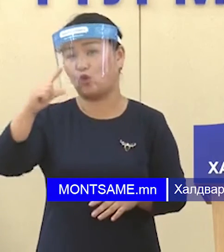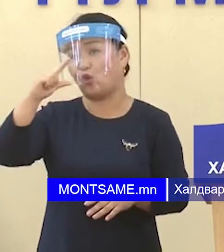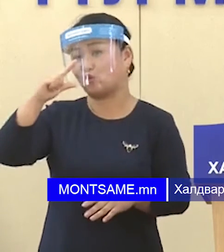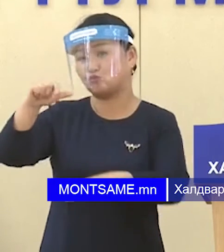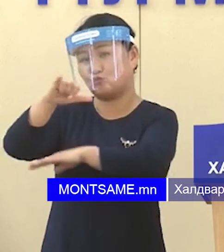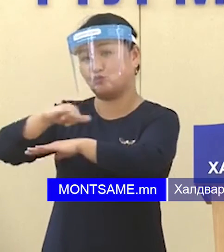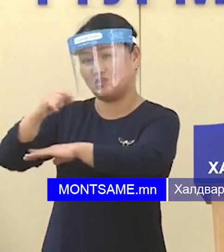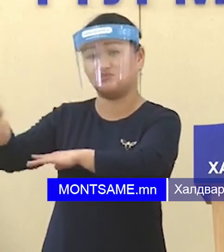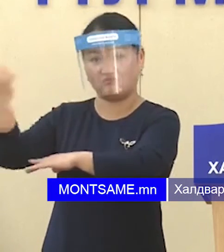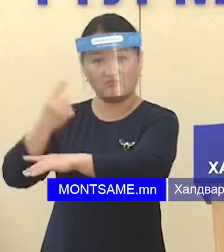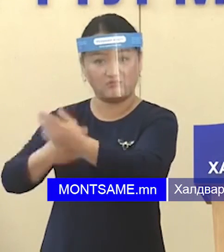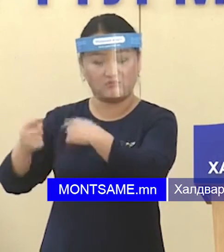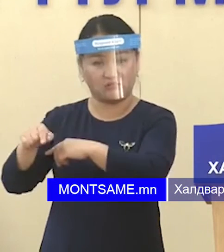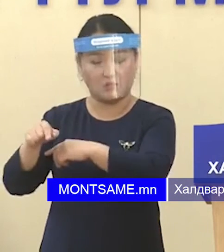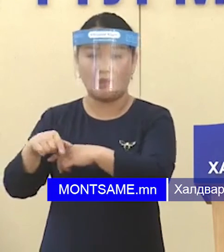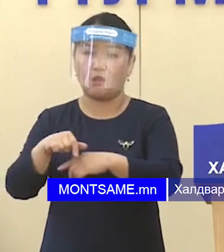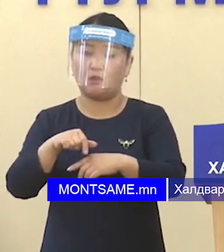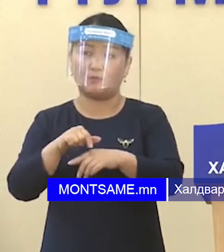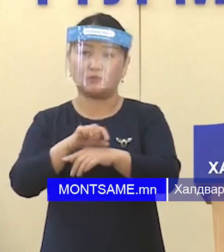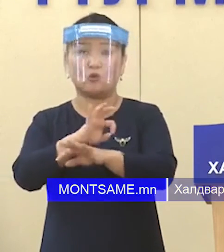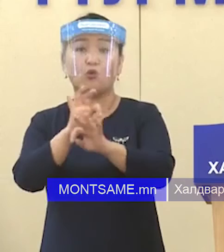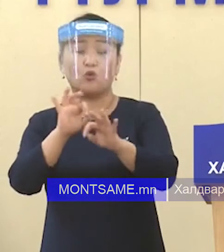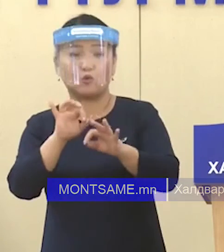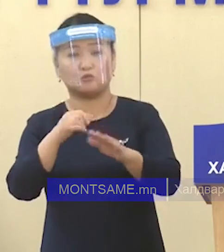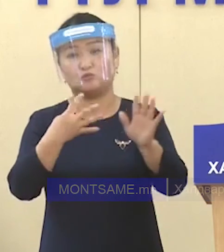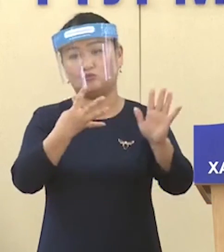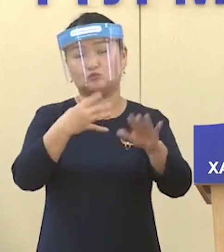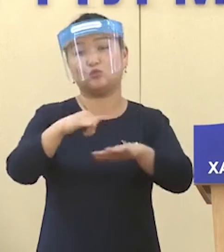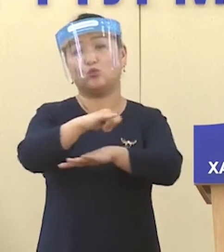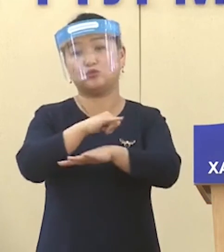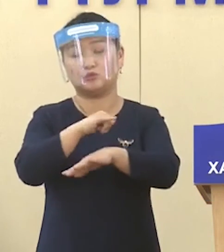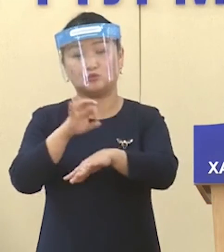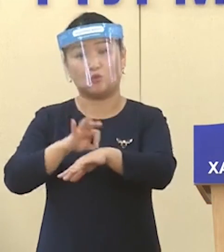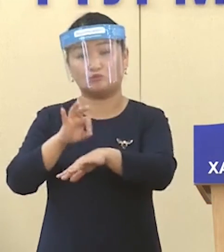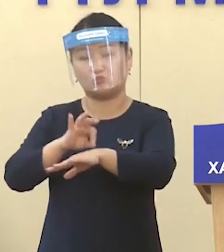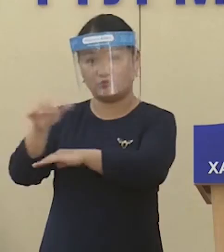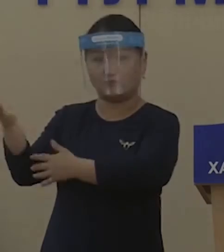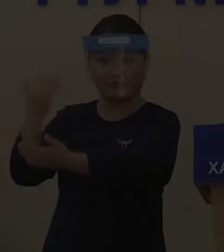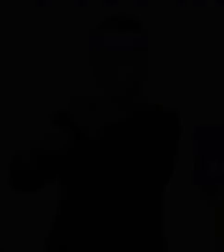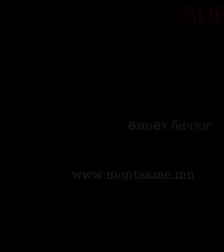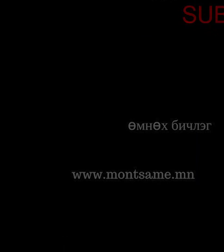тохиолдлуудын 86.5% нь Оросын холбооны улсаас, бусад нь нэр бүхий 9 улсаас орж иржээ.